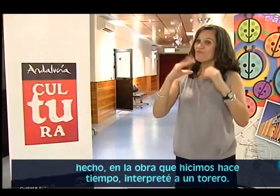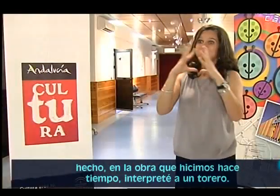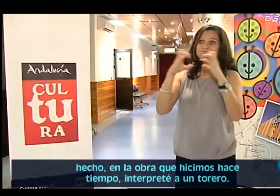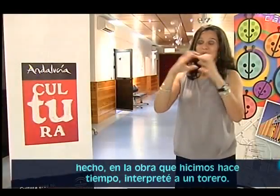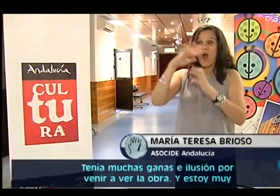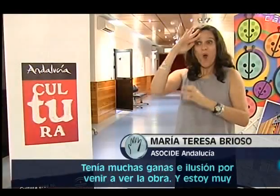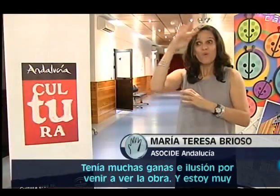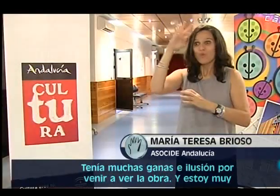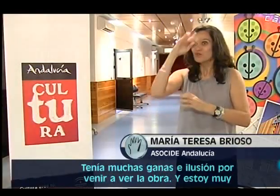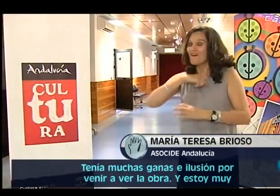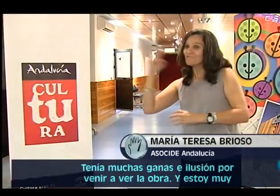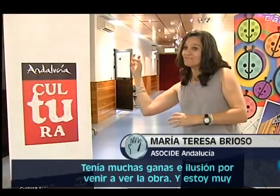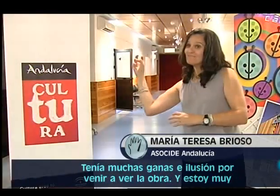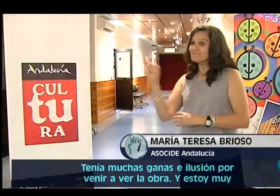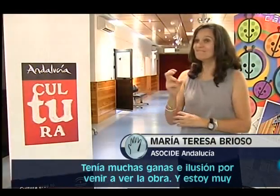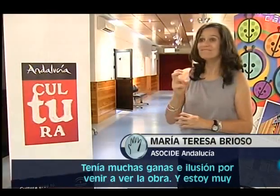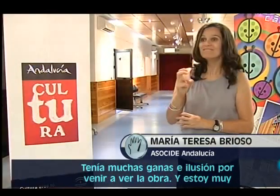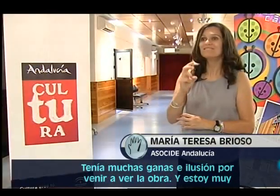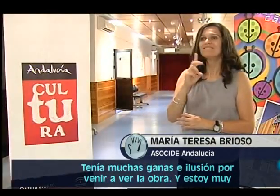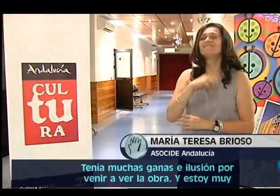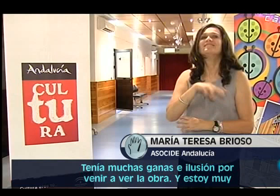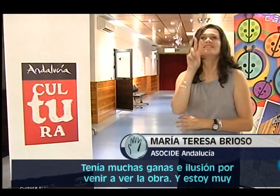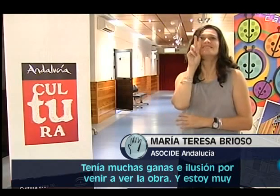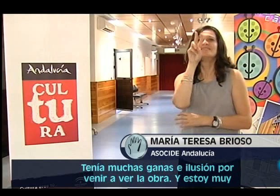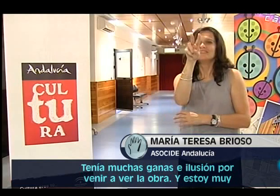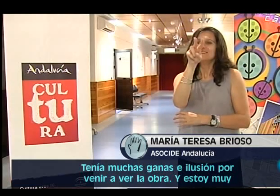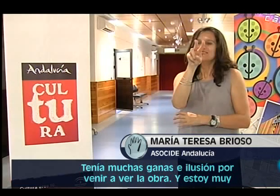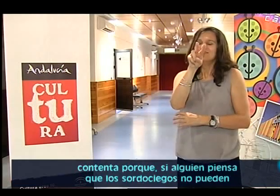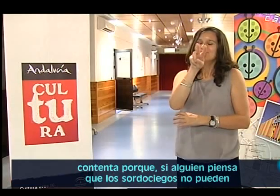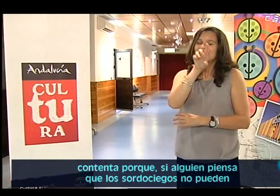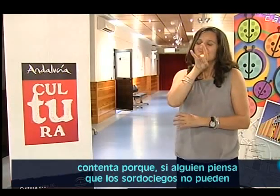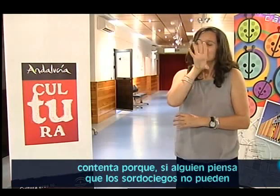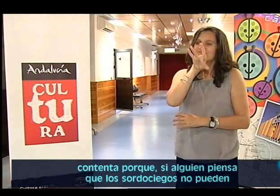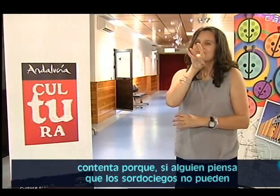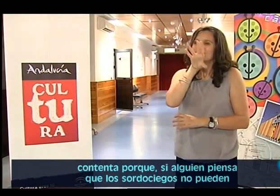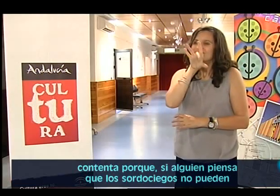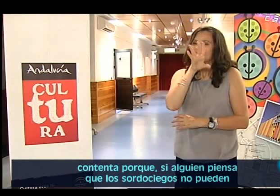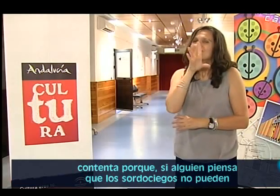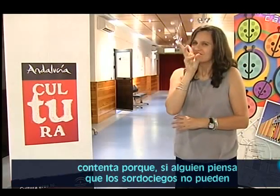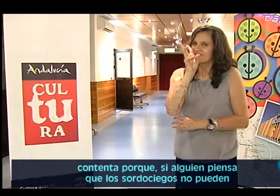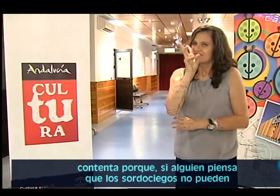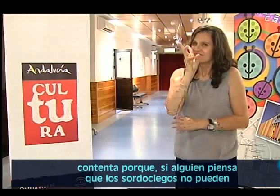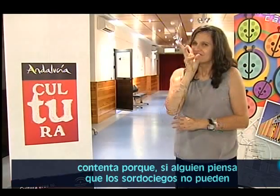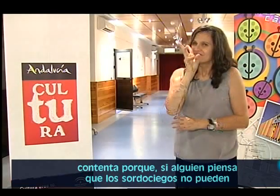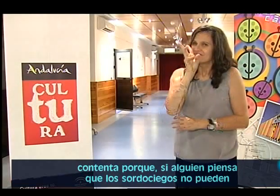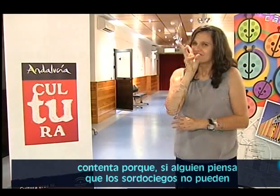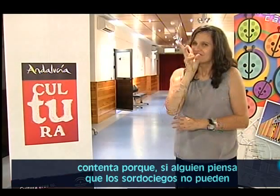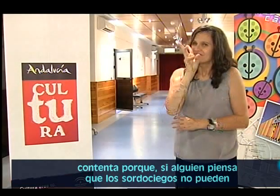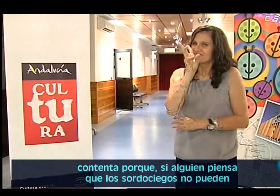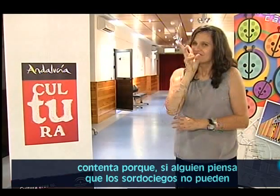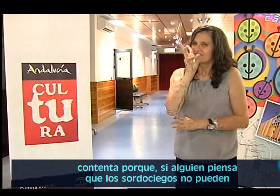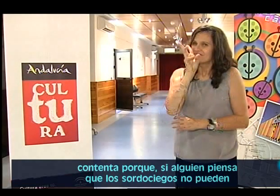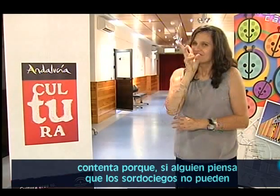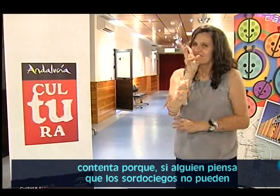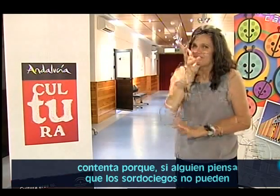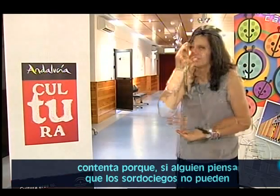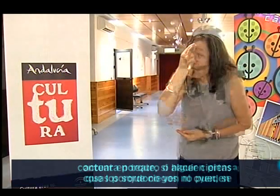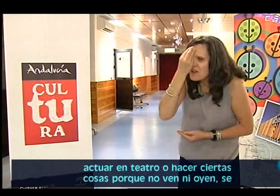Tenía muchas ganas e ilusión por venir a ver la obra y estoy muy contenta porque si alguien en actuar en